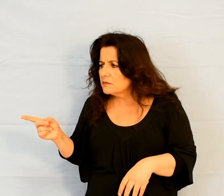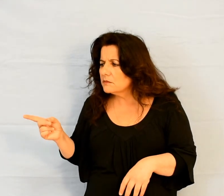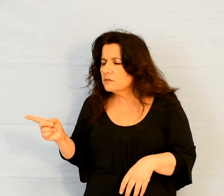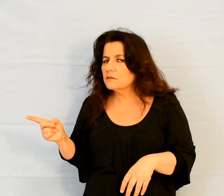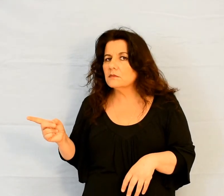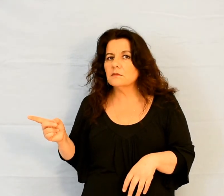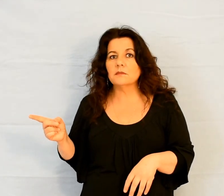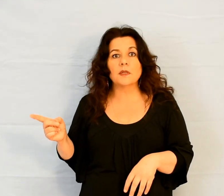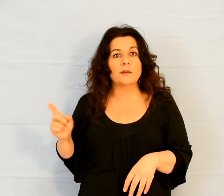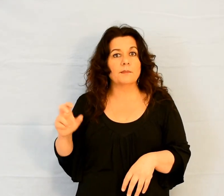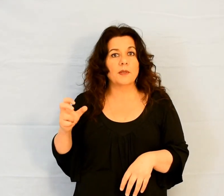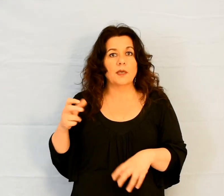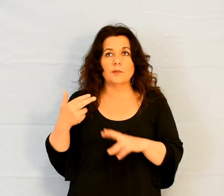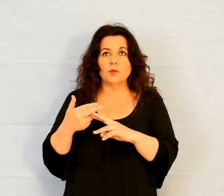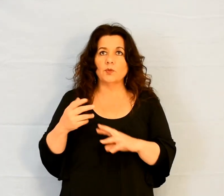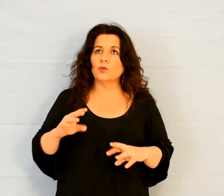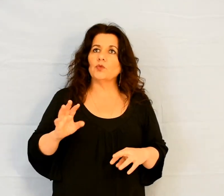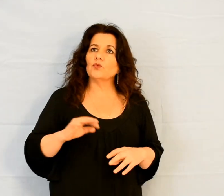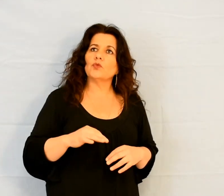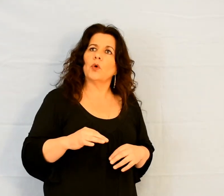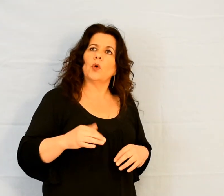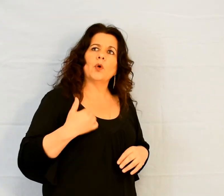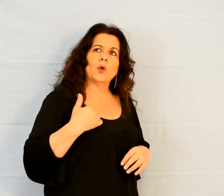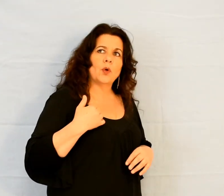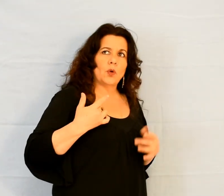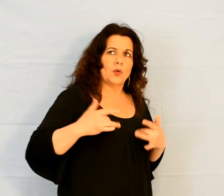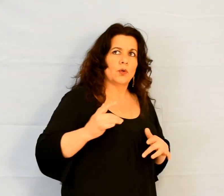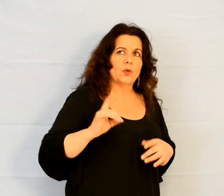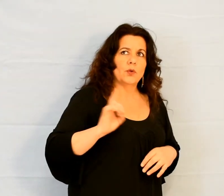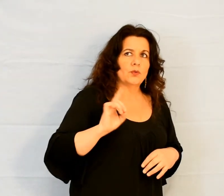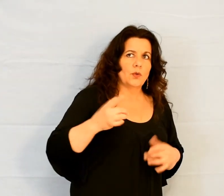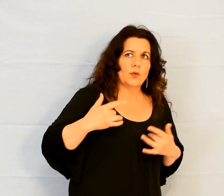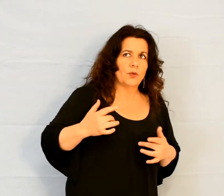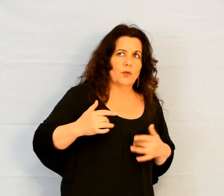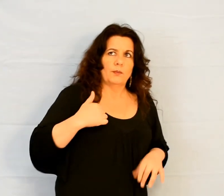Il répondit : « Non, je ne le suis pas. »